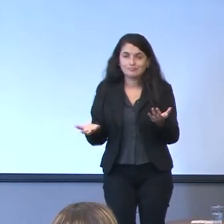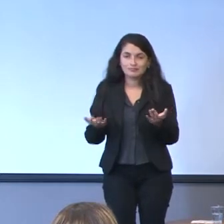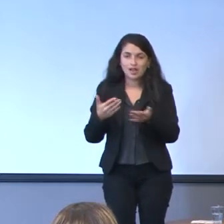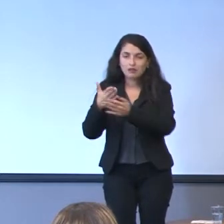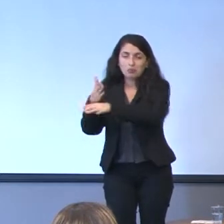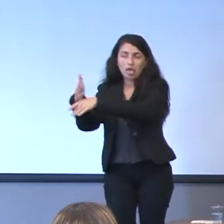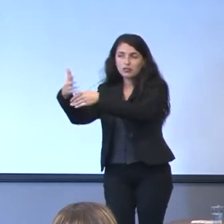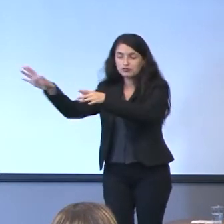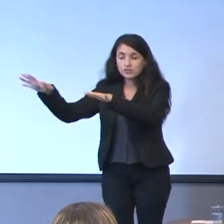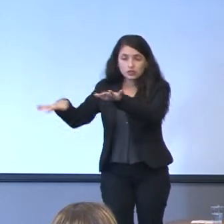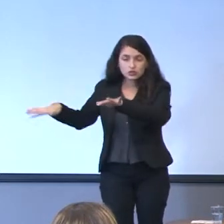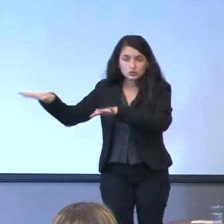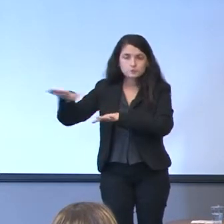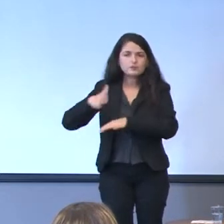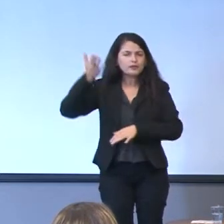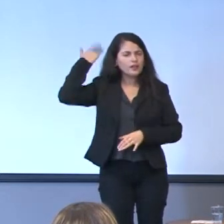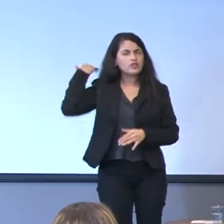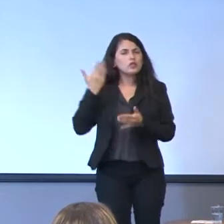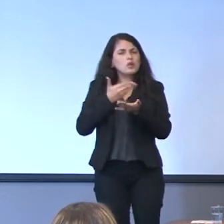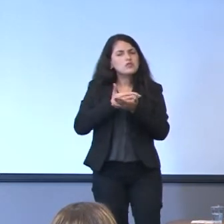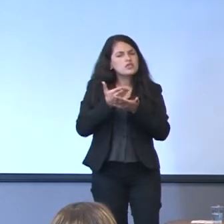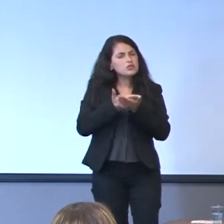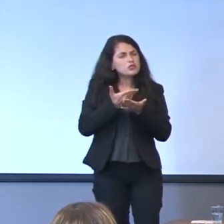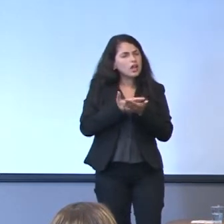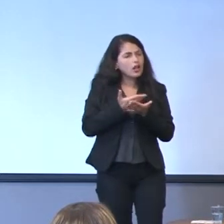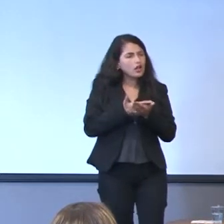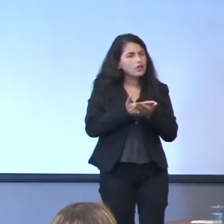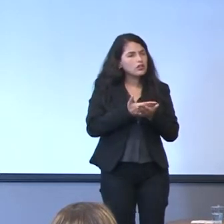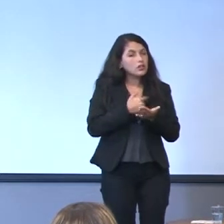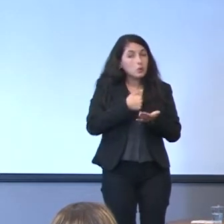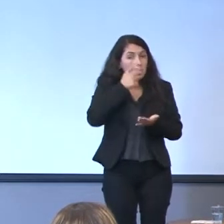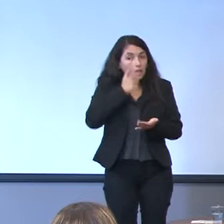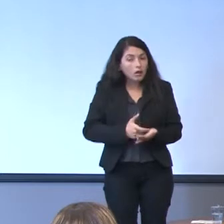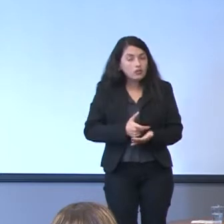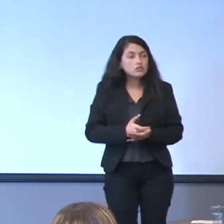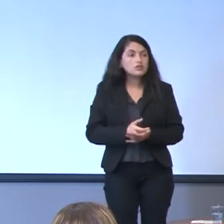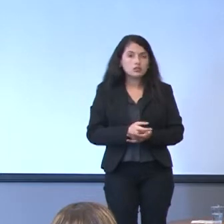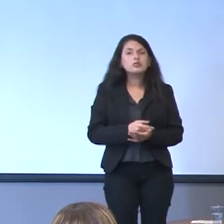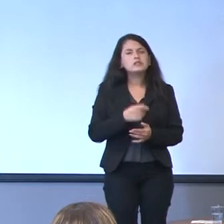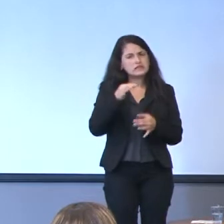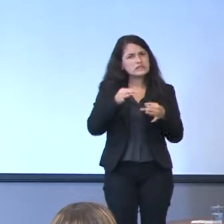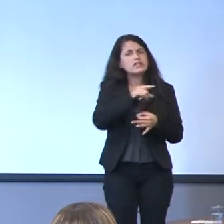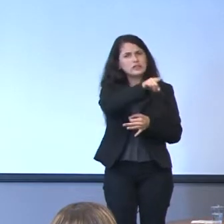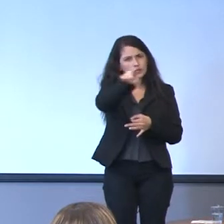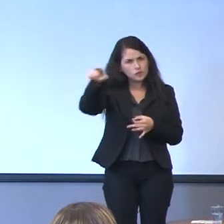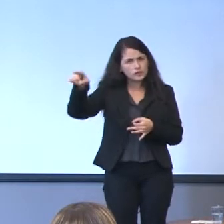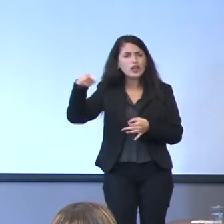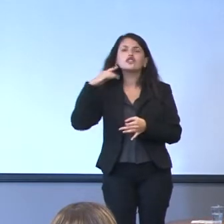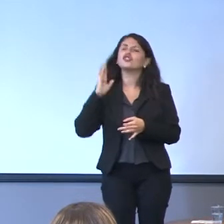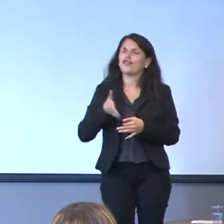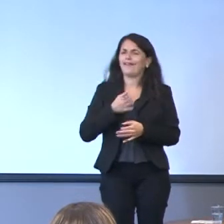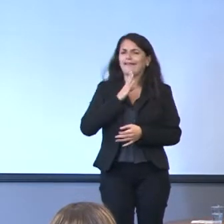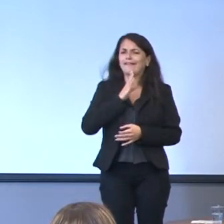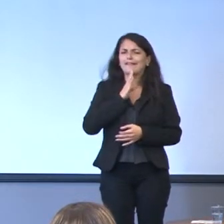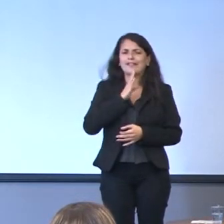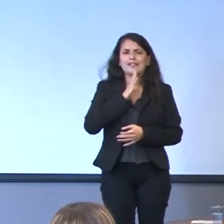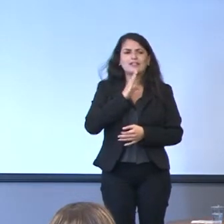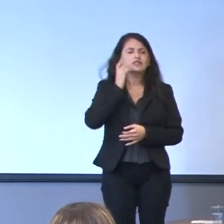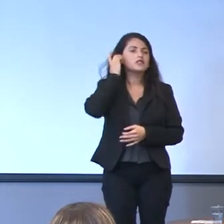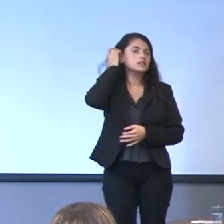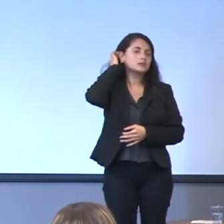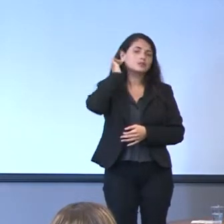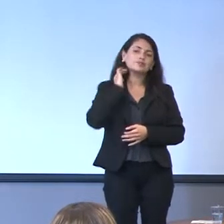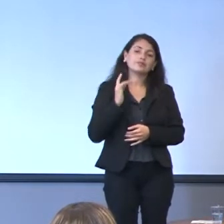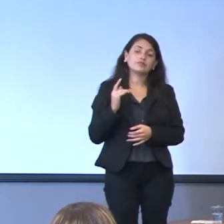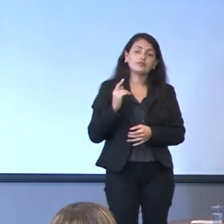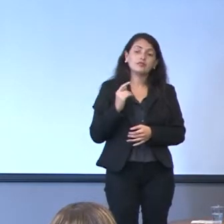a estudar um pouco desse assunto, me chamou muita atenção, e é uma coisa que eu tenho certeza que, que a maior parte de vocês aqui já conhece, foram